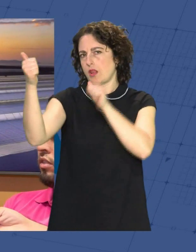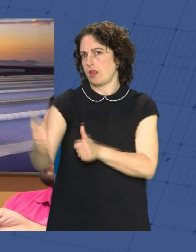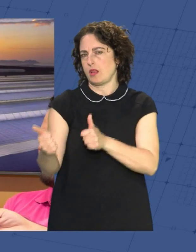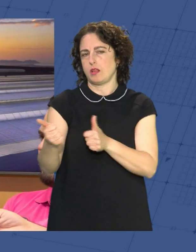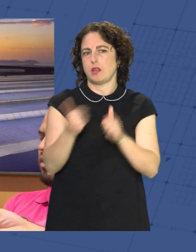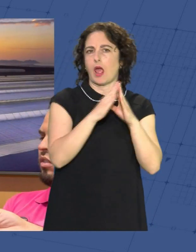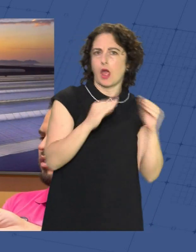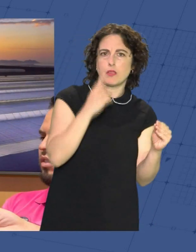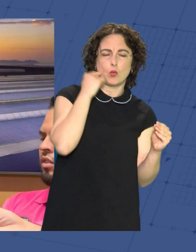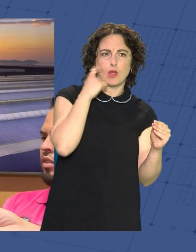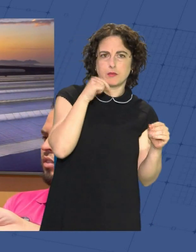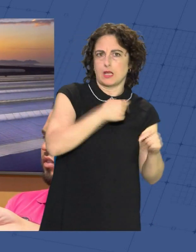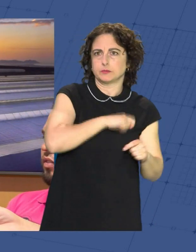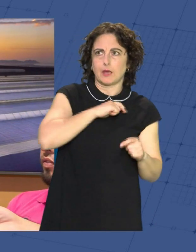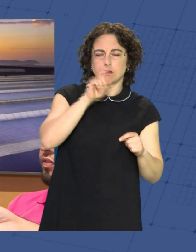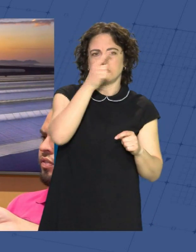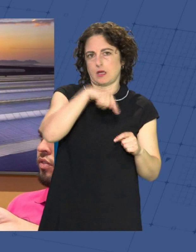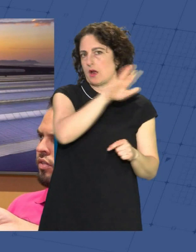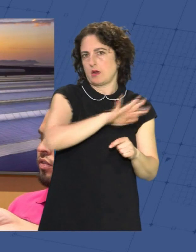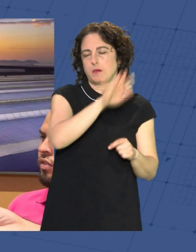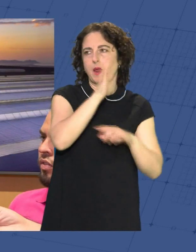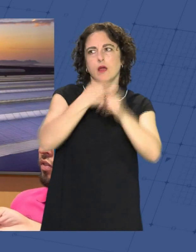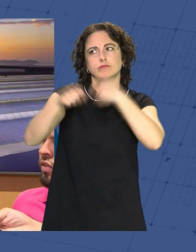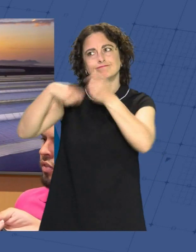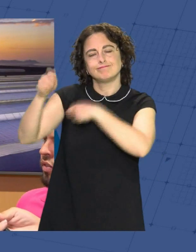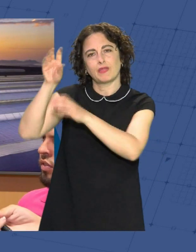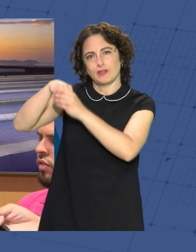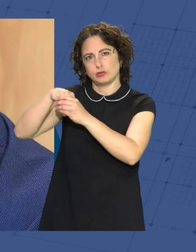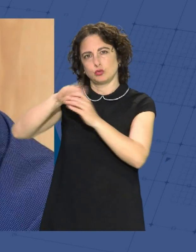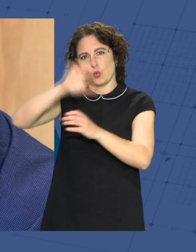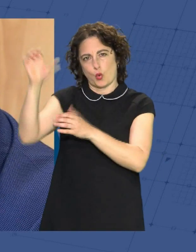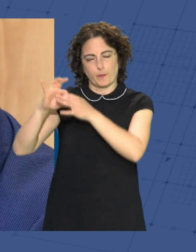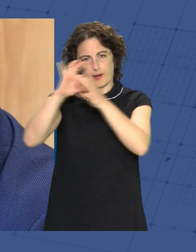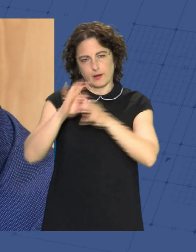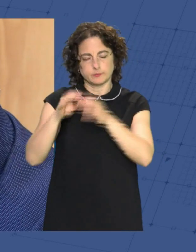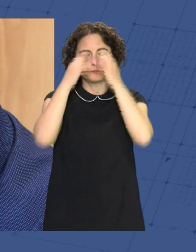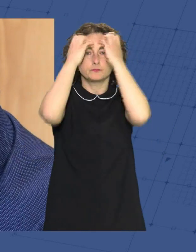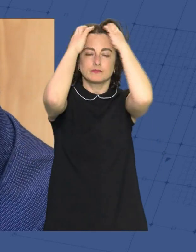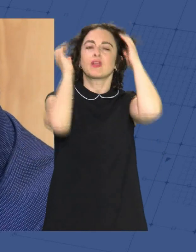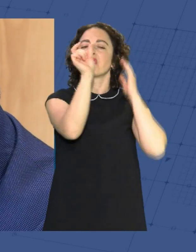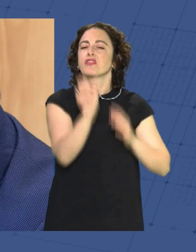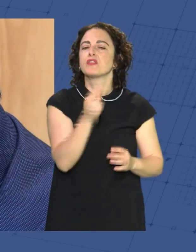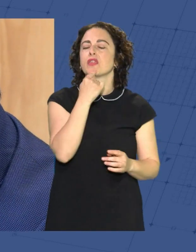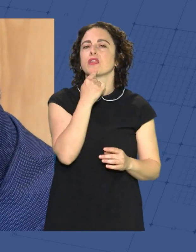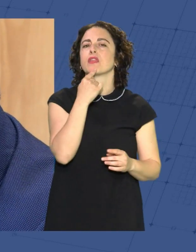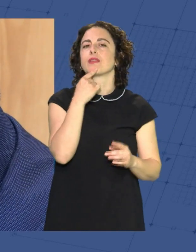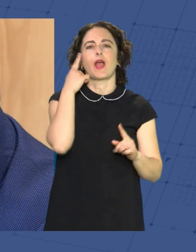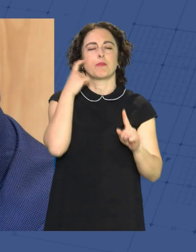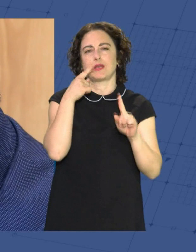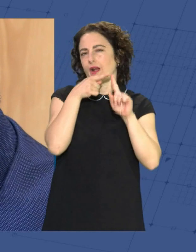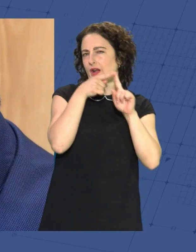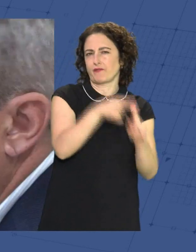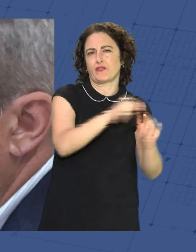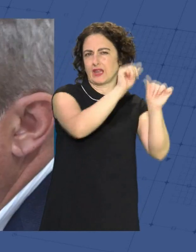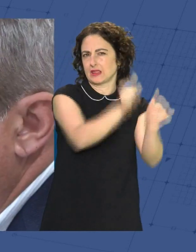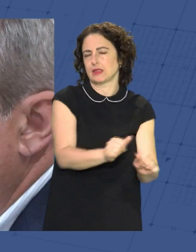y españoles de cara a poder comercializar dentro de la Unión. Las cifras indican que Almería es referente mundial en la